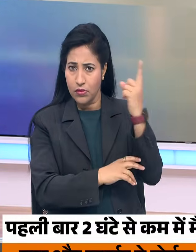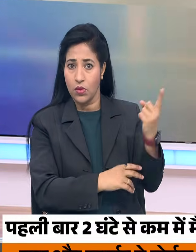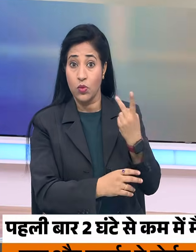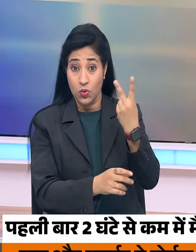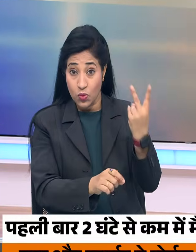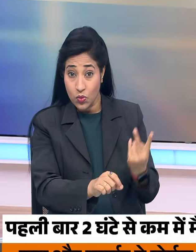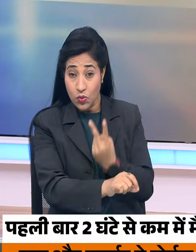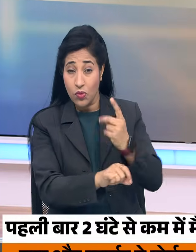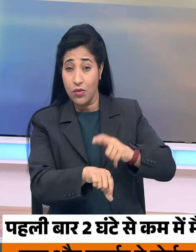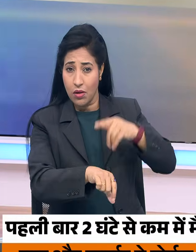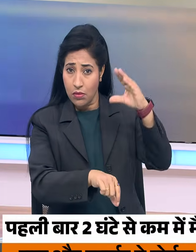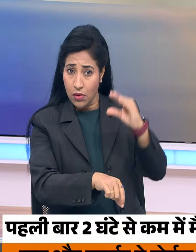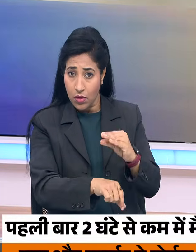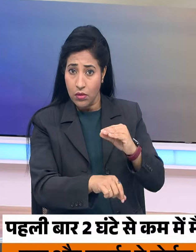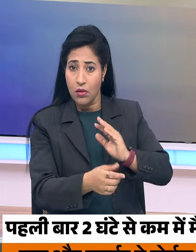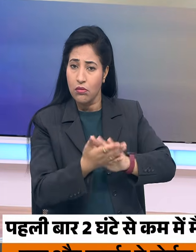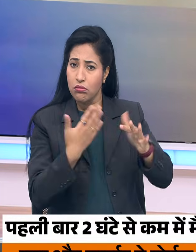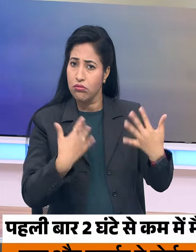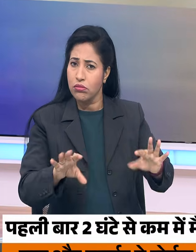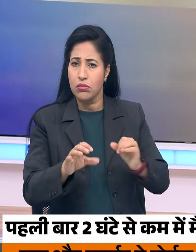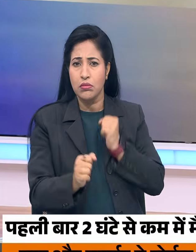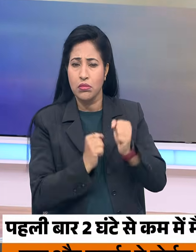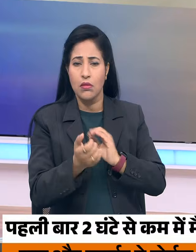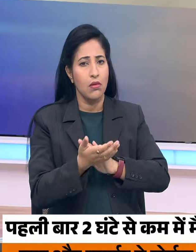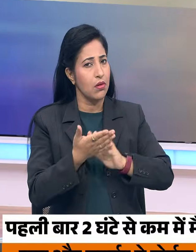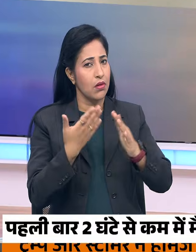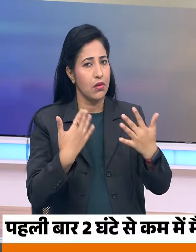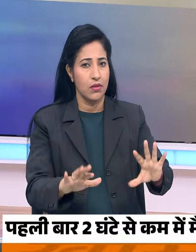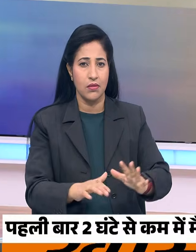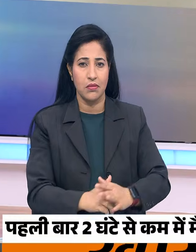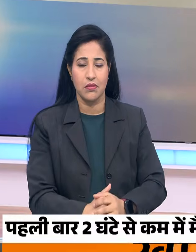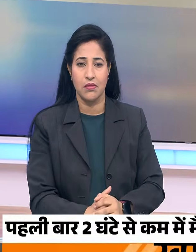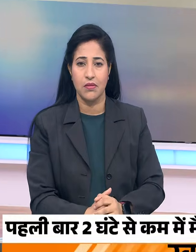घंटे से कम समय में खत्म हुई दौड़।